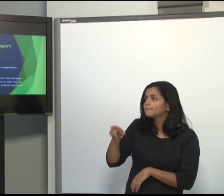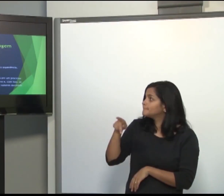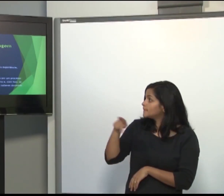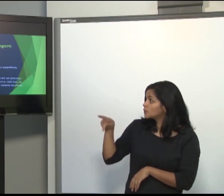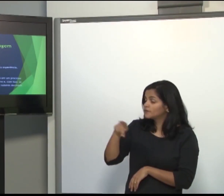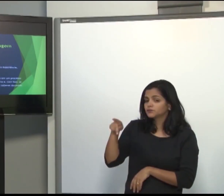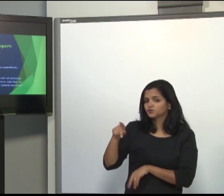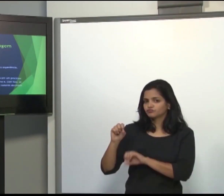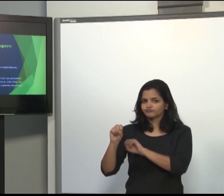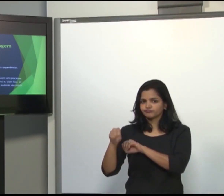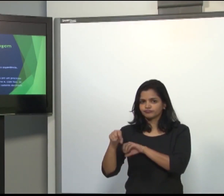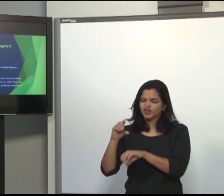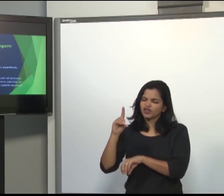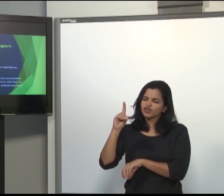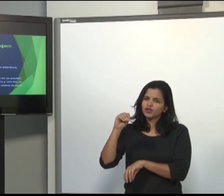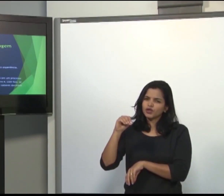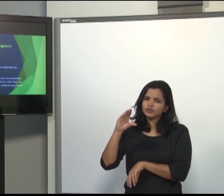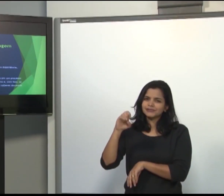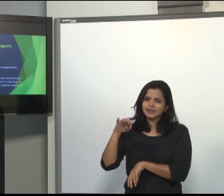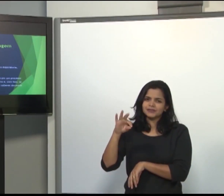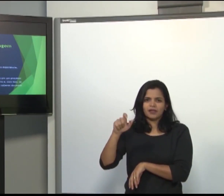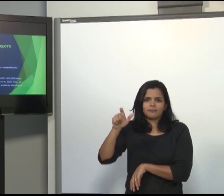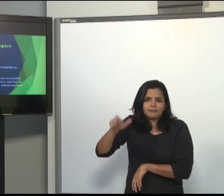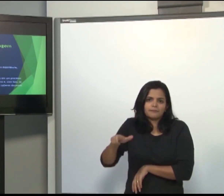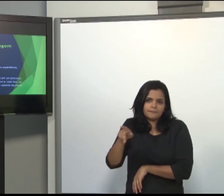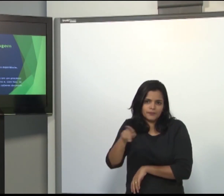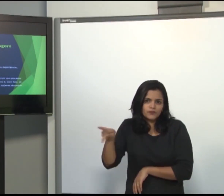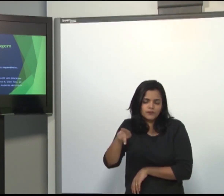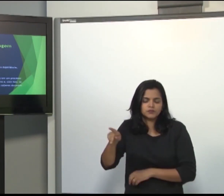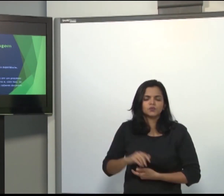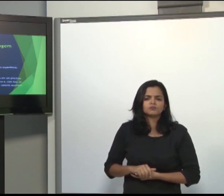Temos o professor, que é o docente.